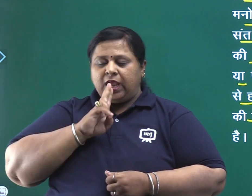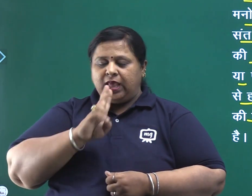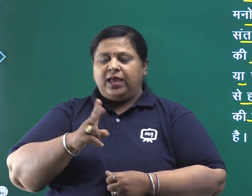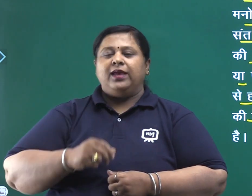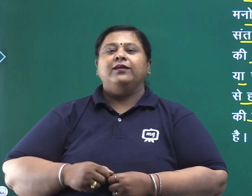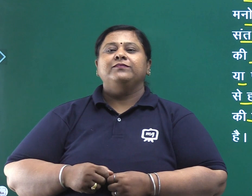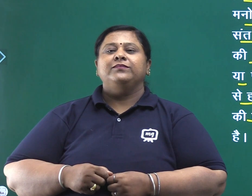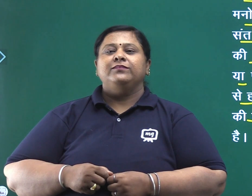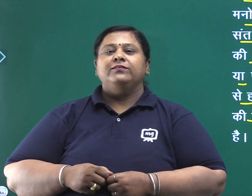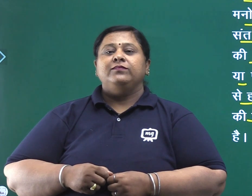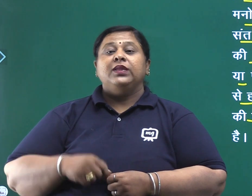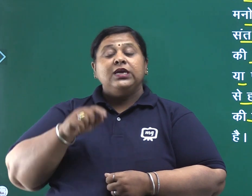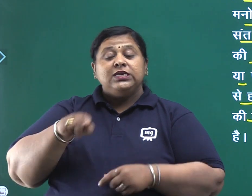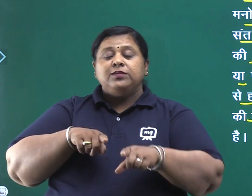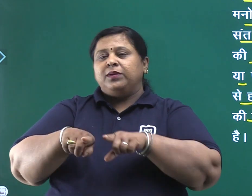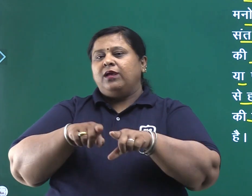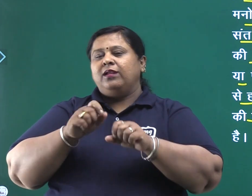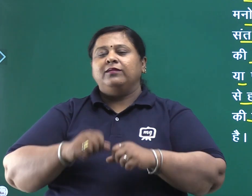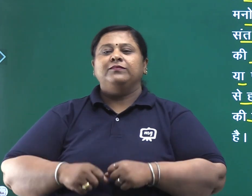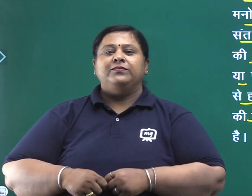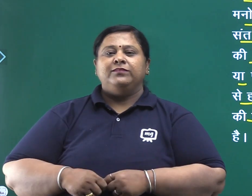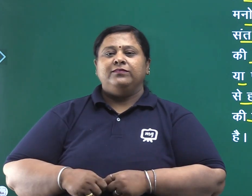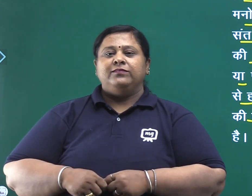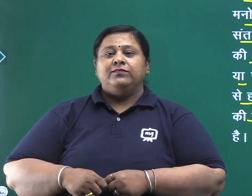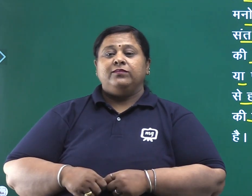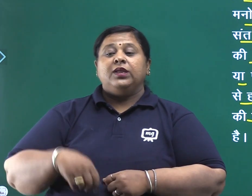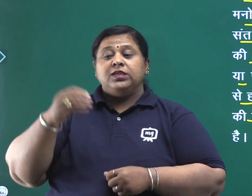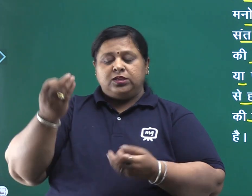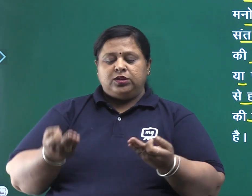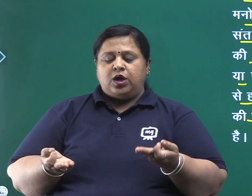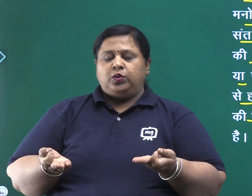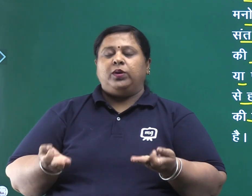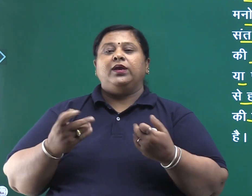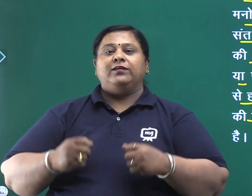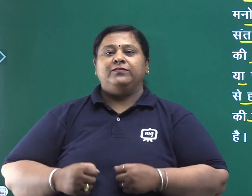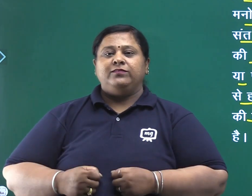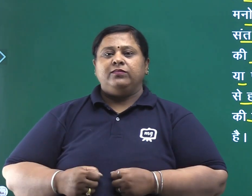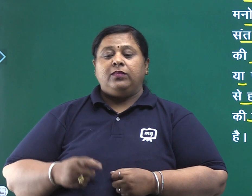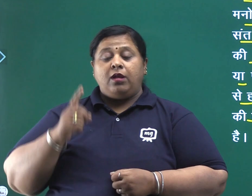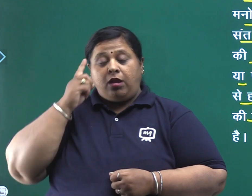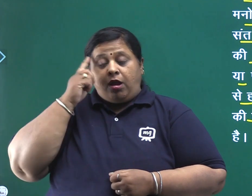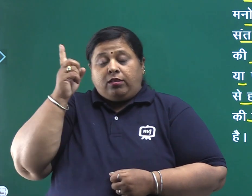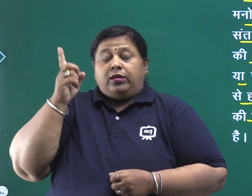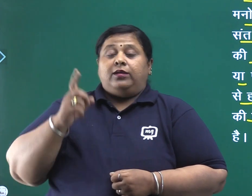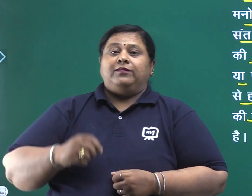हैं कि जिस प्रकार साधु के ज्ञान